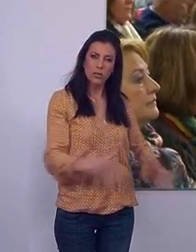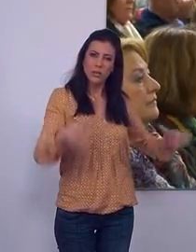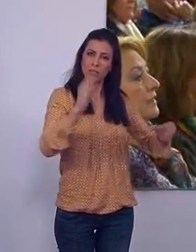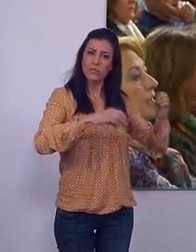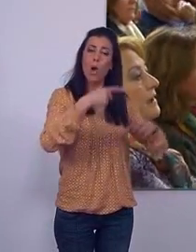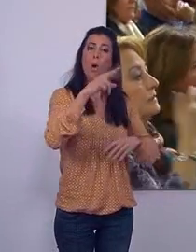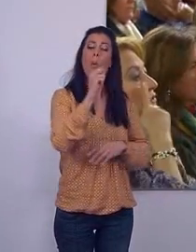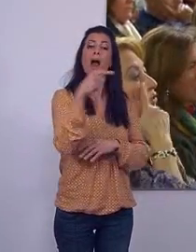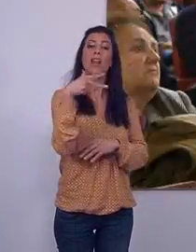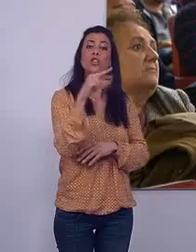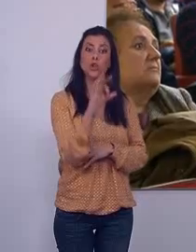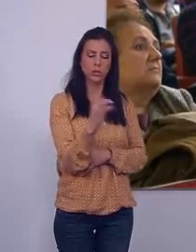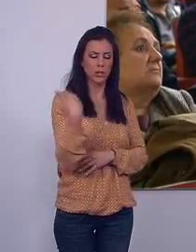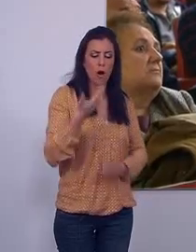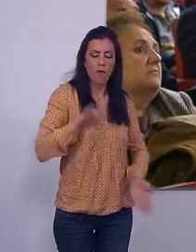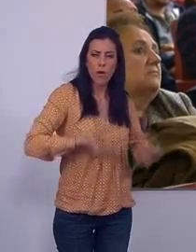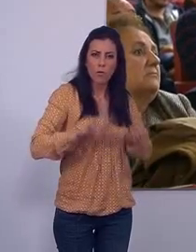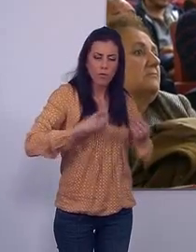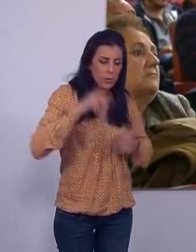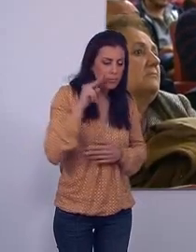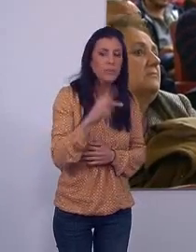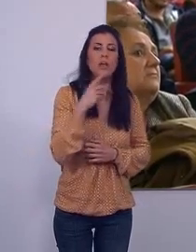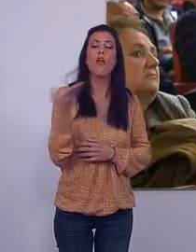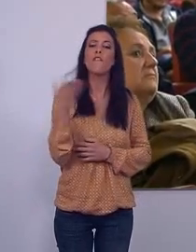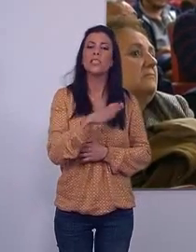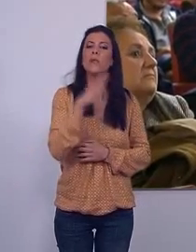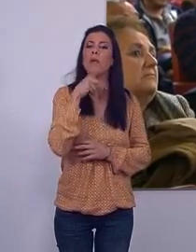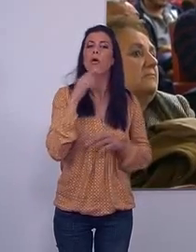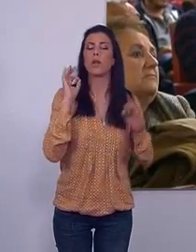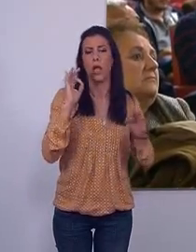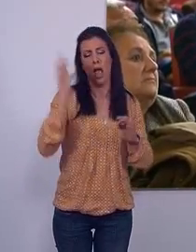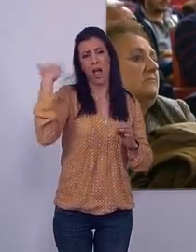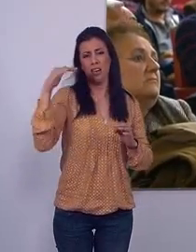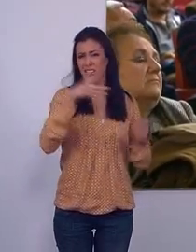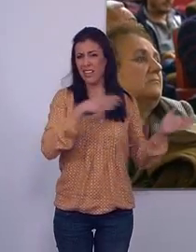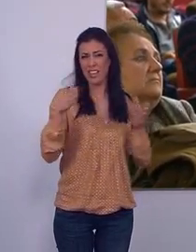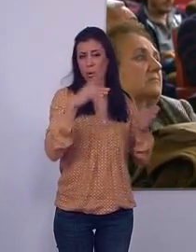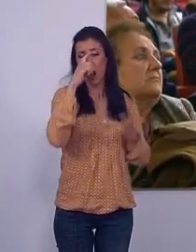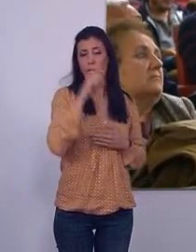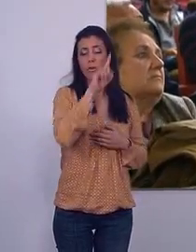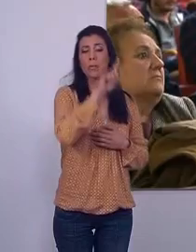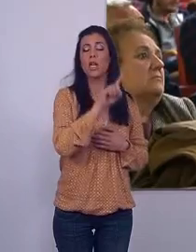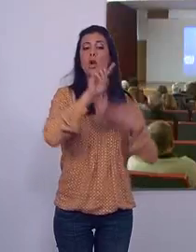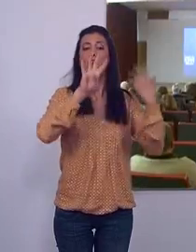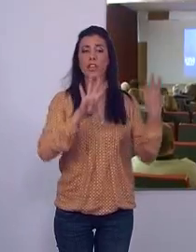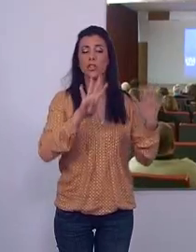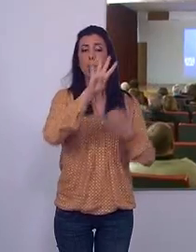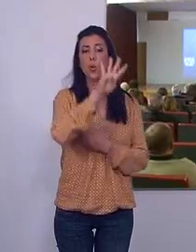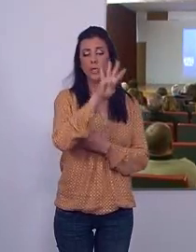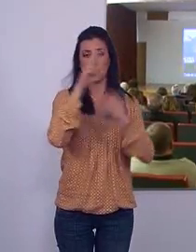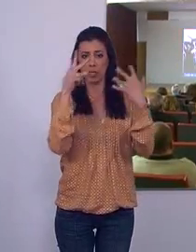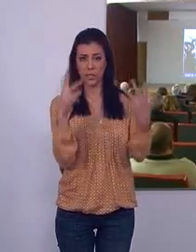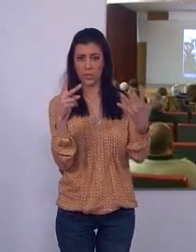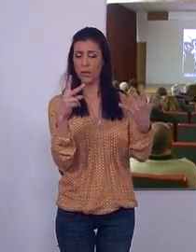verano en una fosa común en gualchos fueron víctimas ante la ley para la represión del bandidaje creada en el año